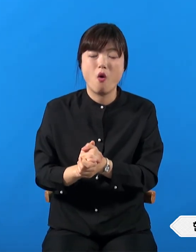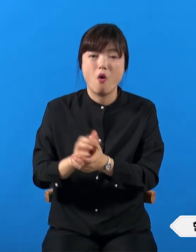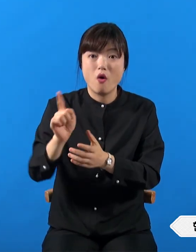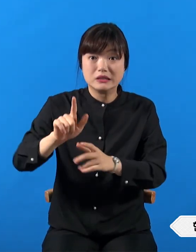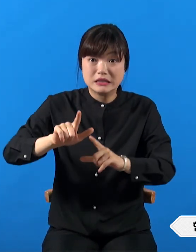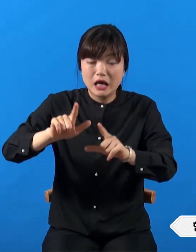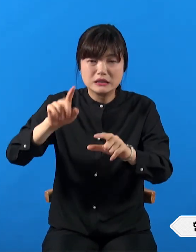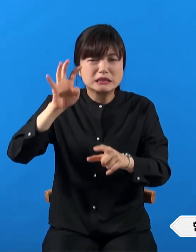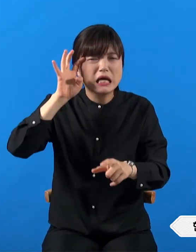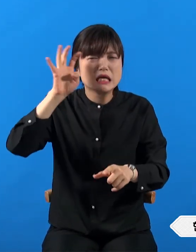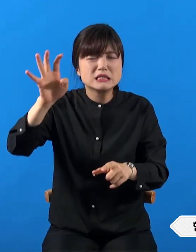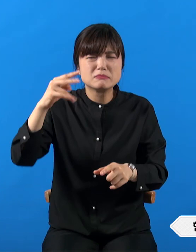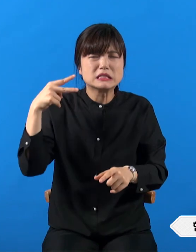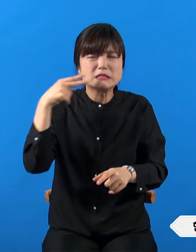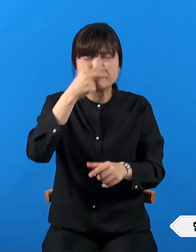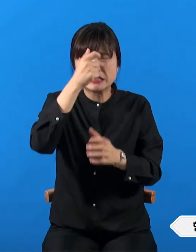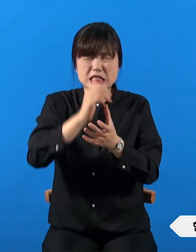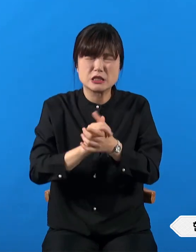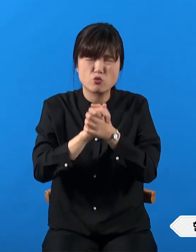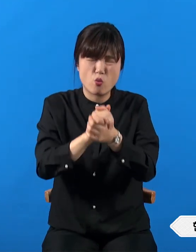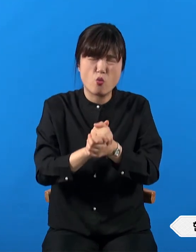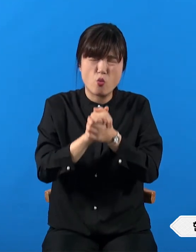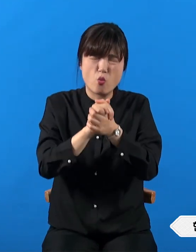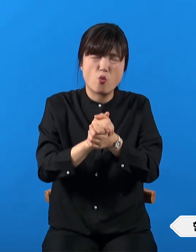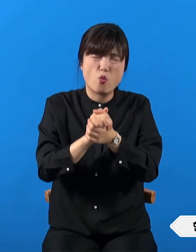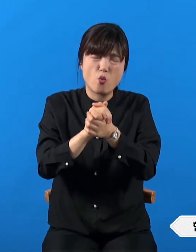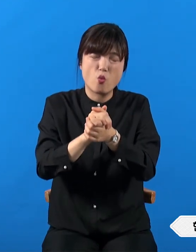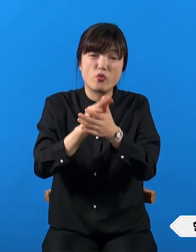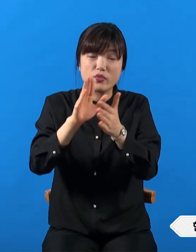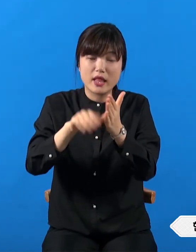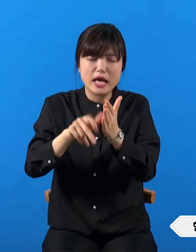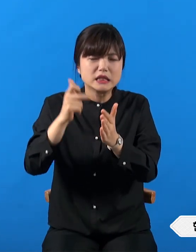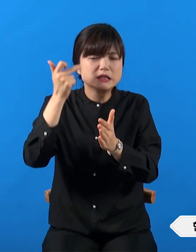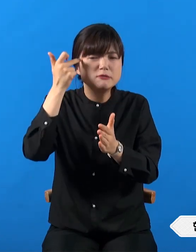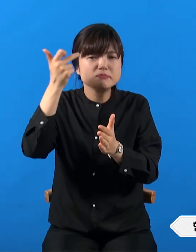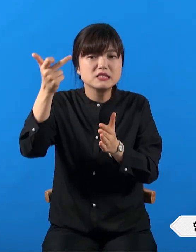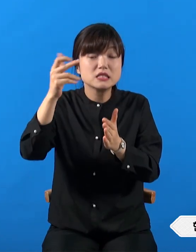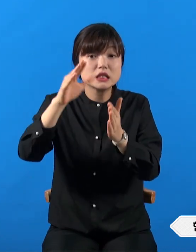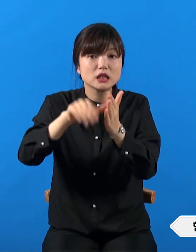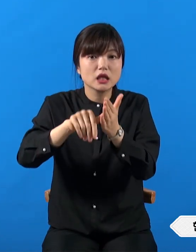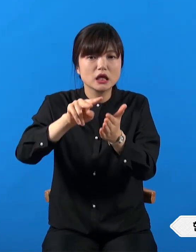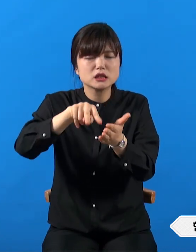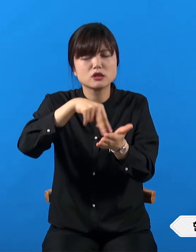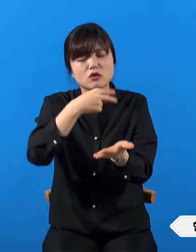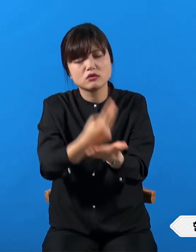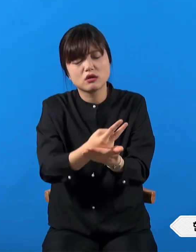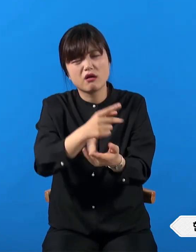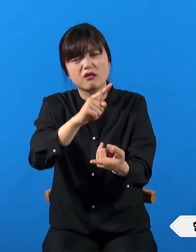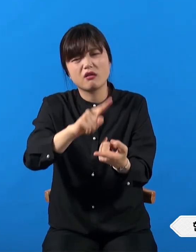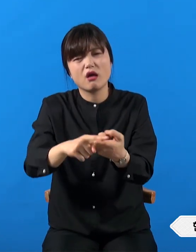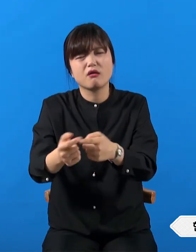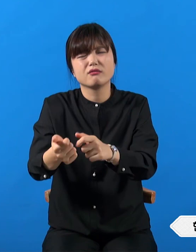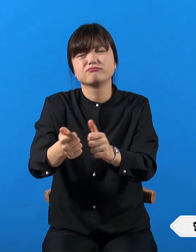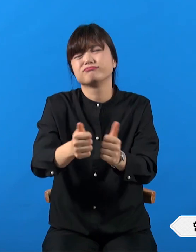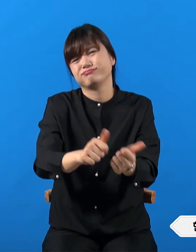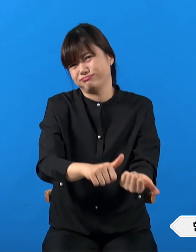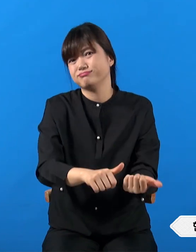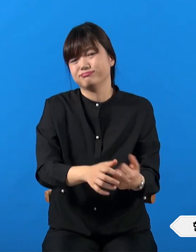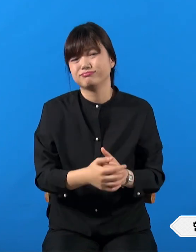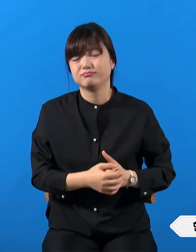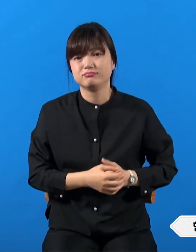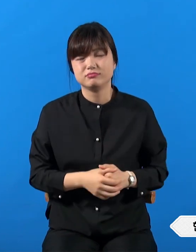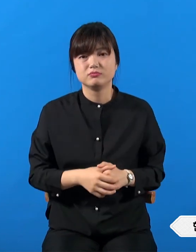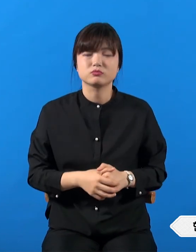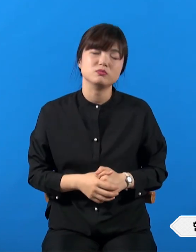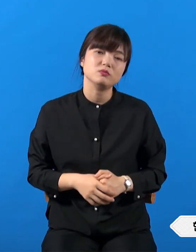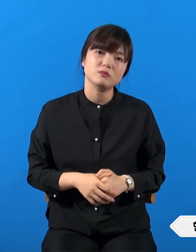번은 40일 금식 기도에 들어갔는데 17일째 되던 날 쓰러져서 그대로 세상을 떠났습니다.